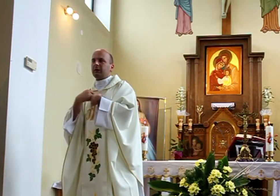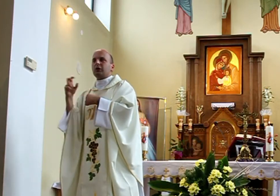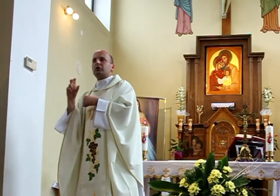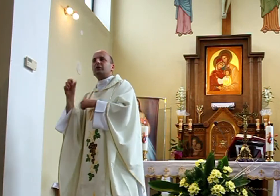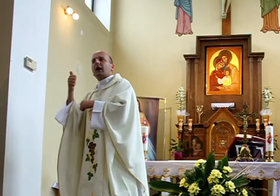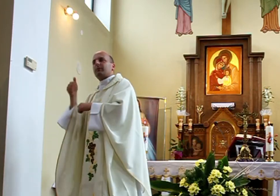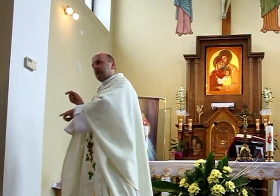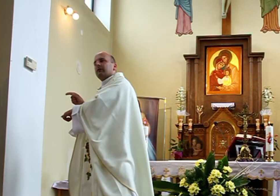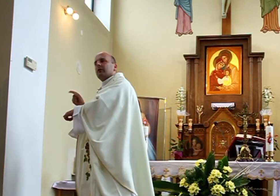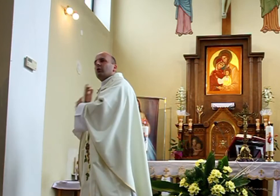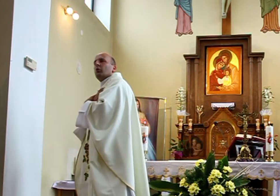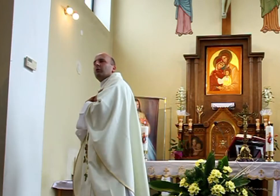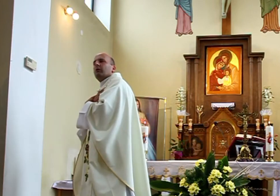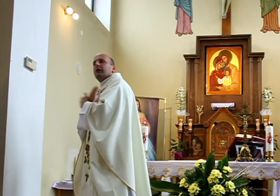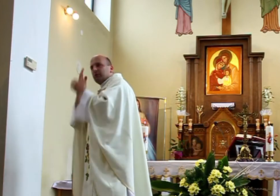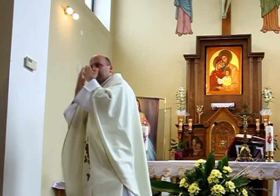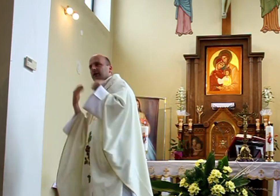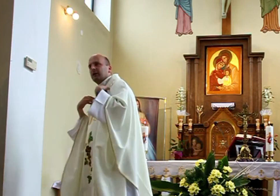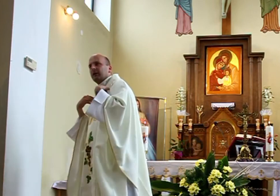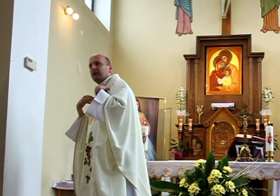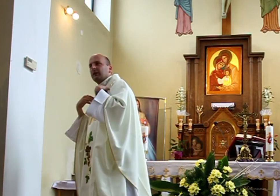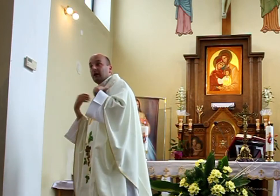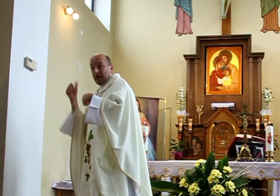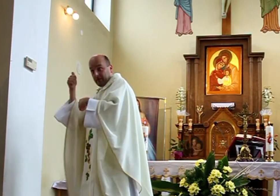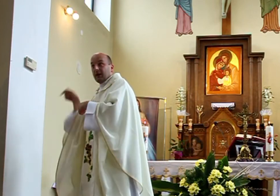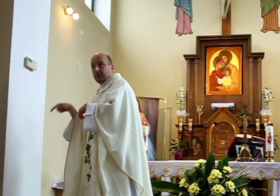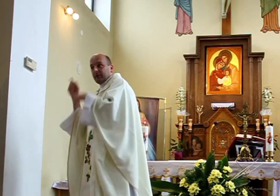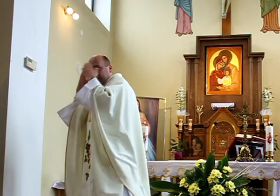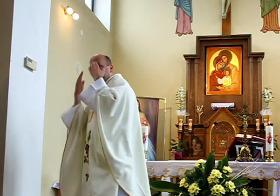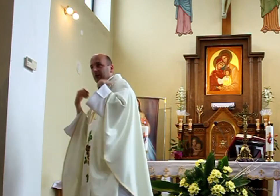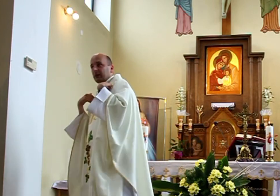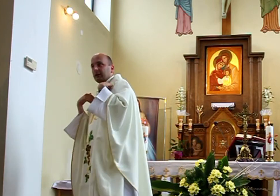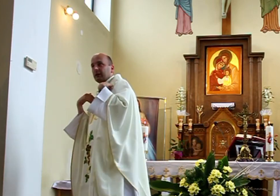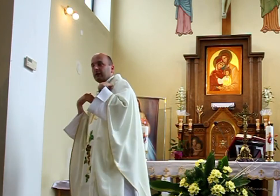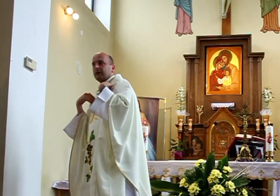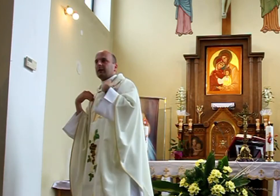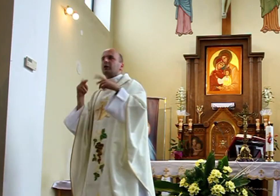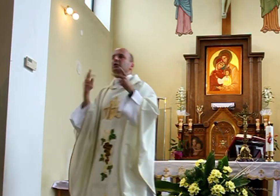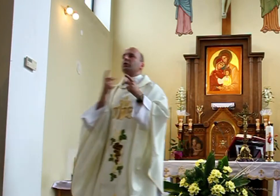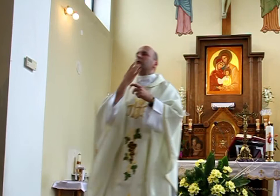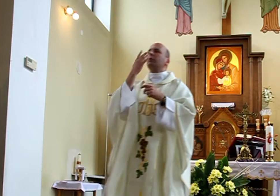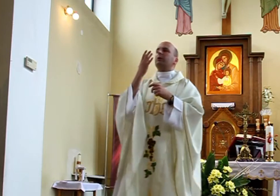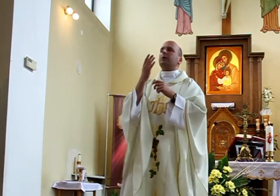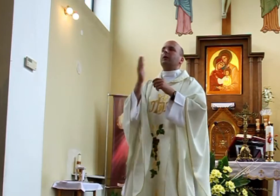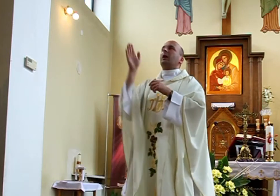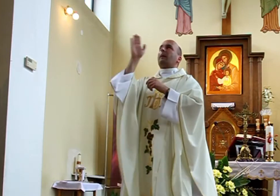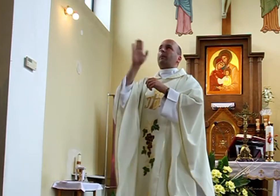czy najpierw umiłowaną Maryję? Najpierw Maryję. I stąd mówimy: Boże,